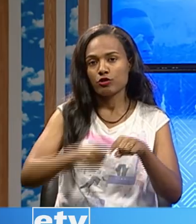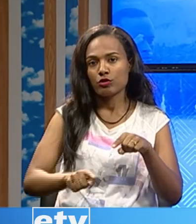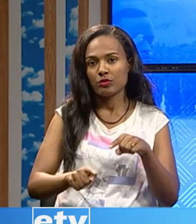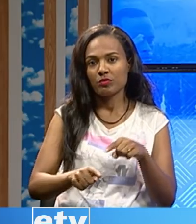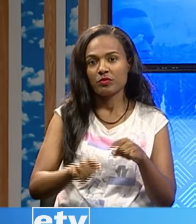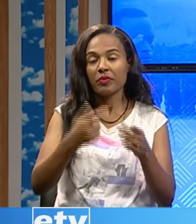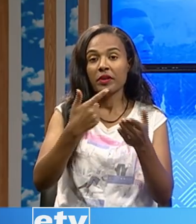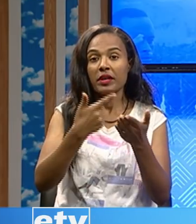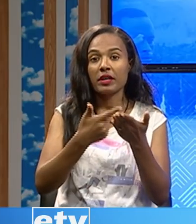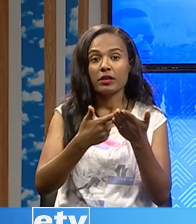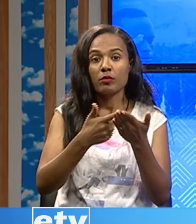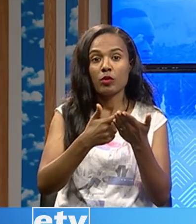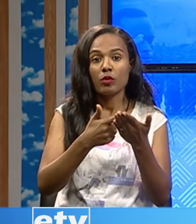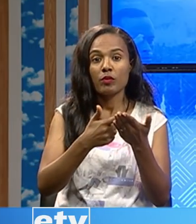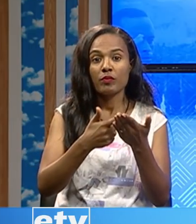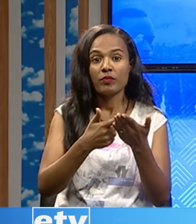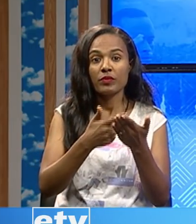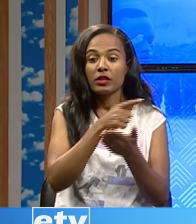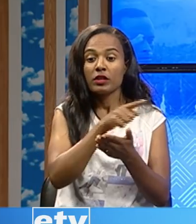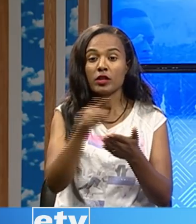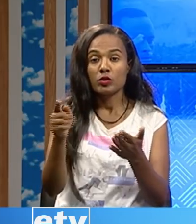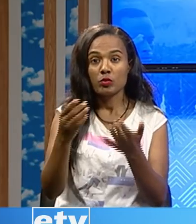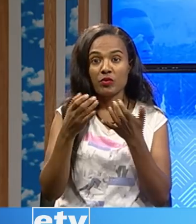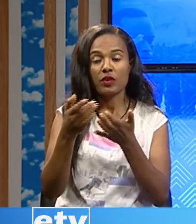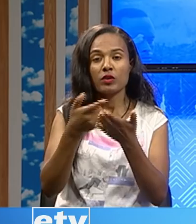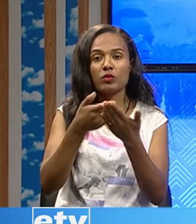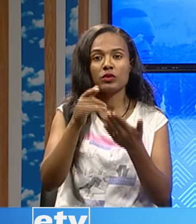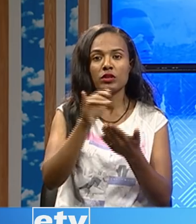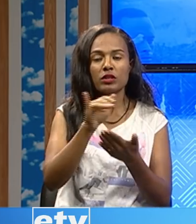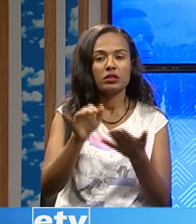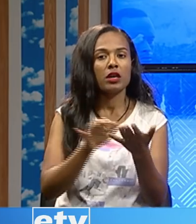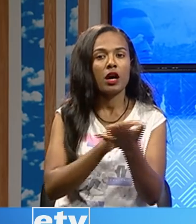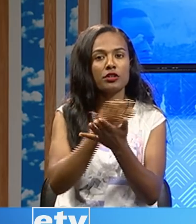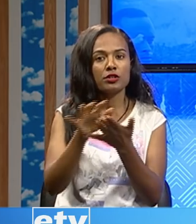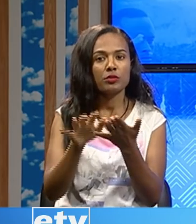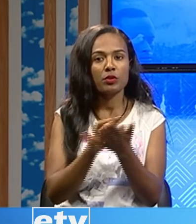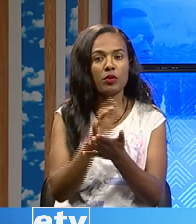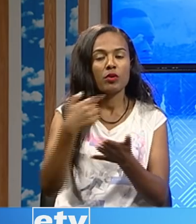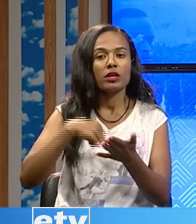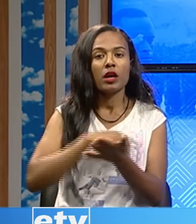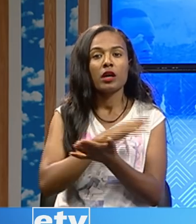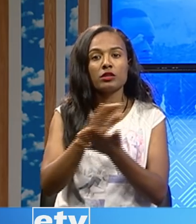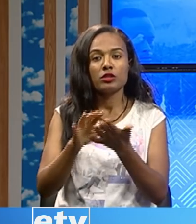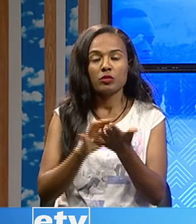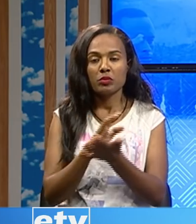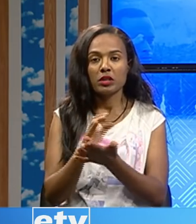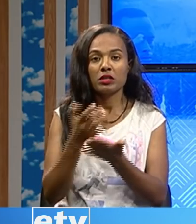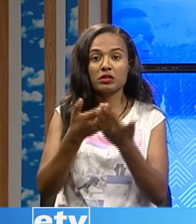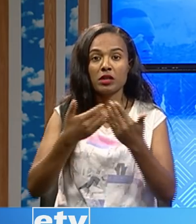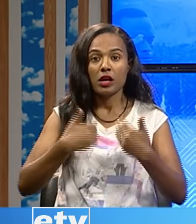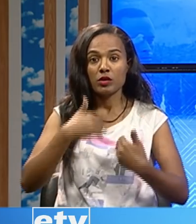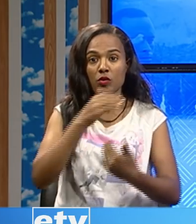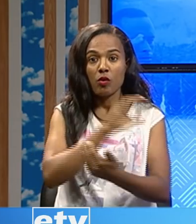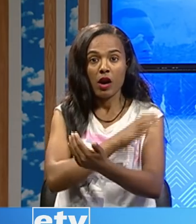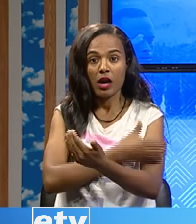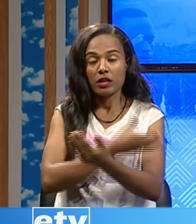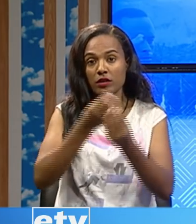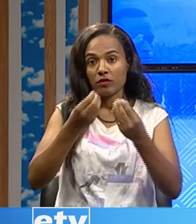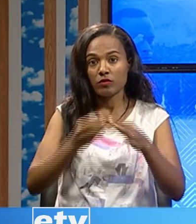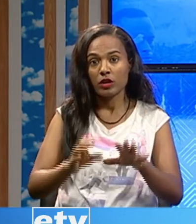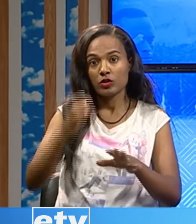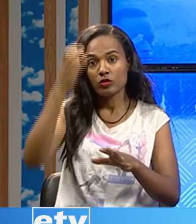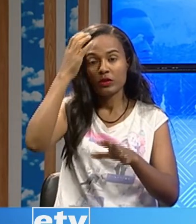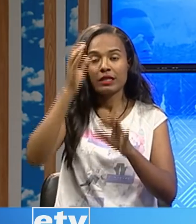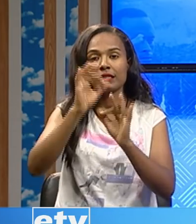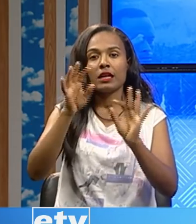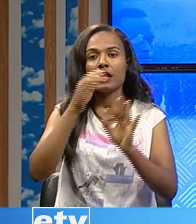አይችልም። ይሄን ደግሞ እነሱም ያውቃሉ። እነሱ የሚፈልጉት እንደዚህ ተሽሽ ያሸብረው እኛ ተሸብረን ምናምን እዚህ ያለው ኃይል ጠፍቶላቸው መንግስት የለም